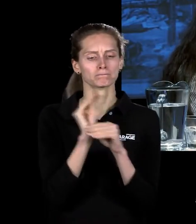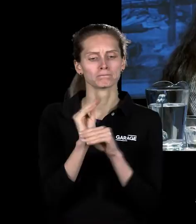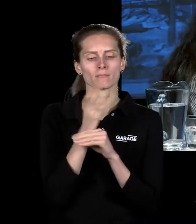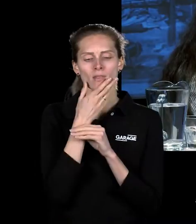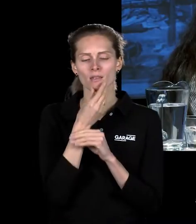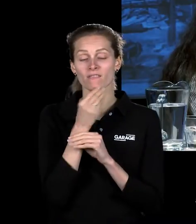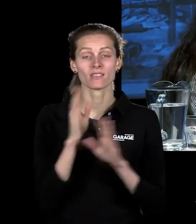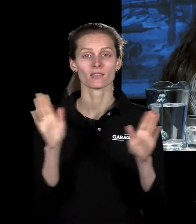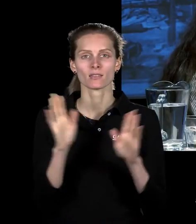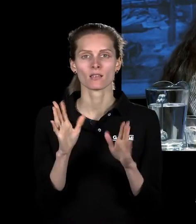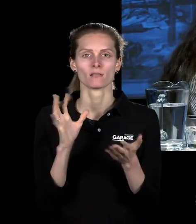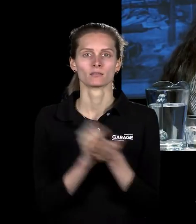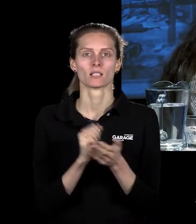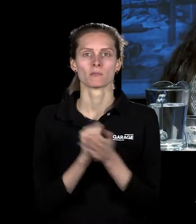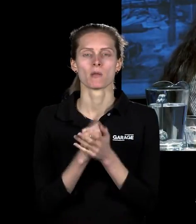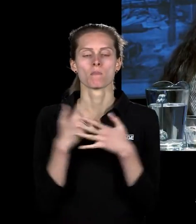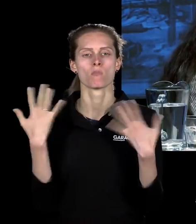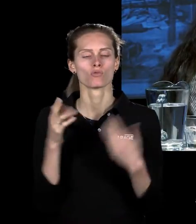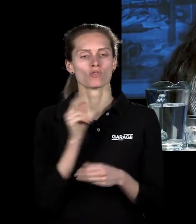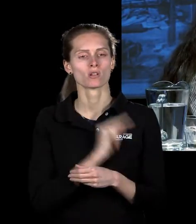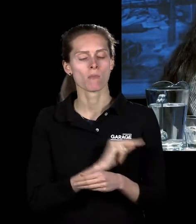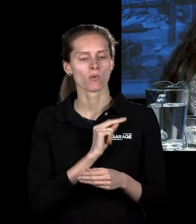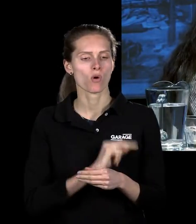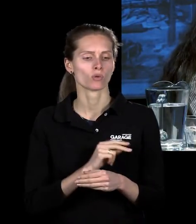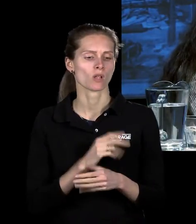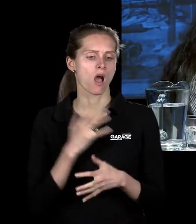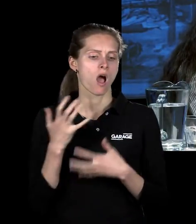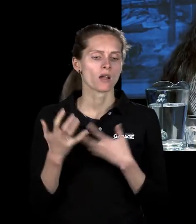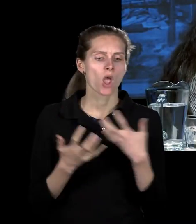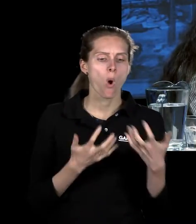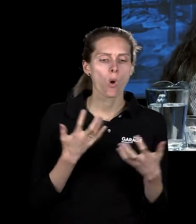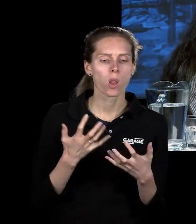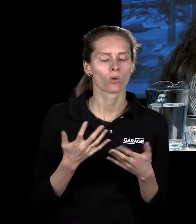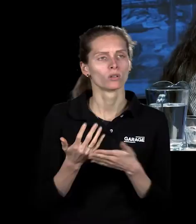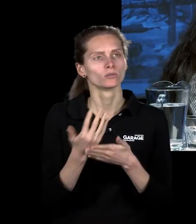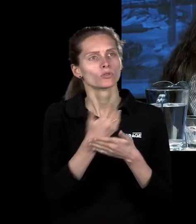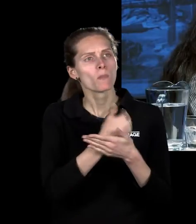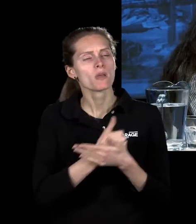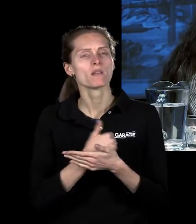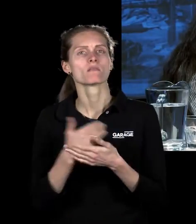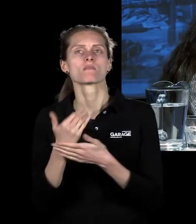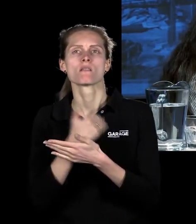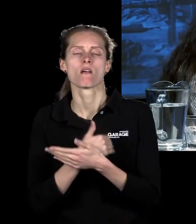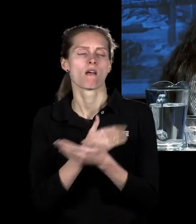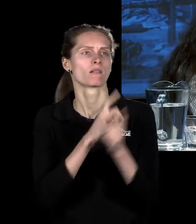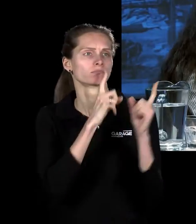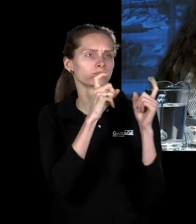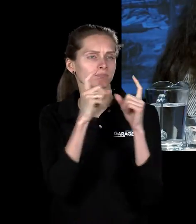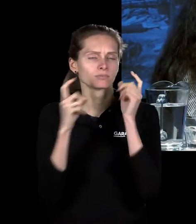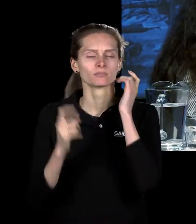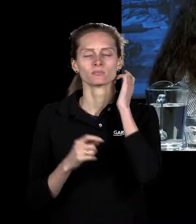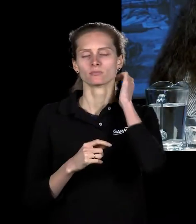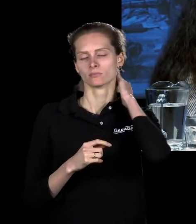занимаясь скорее работой археологов, собирателей, коллекционеров. Они собирают эти виды, они собирают эти здания, они